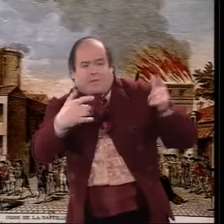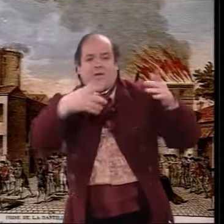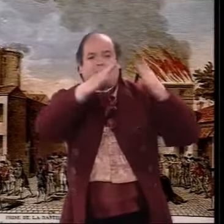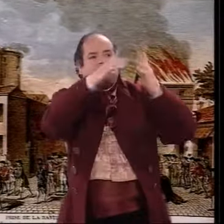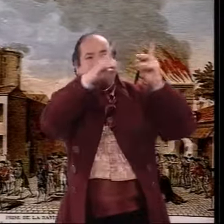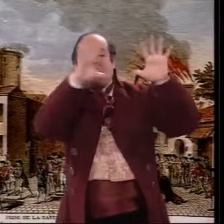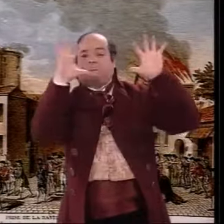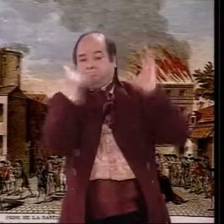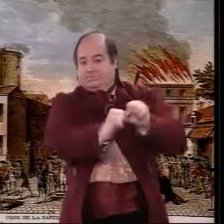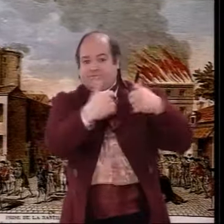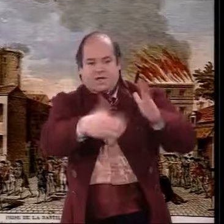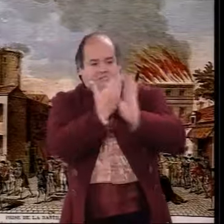canon qui donne.